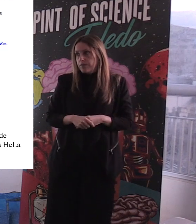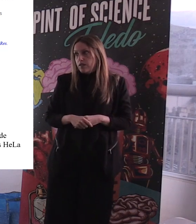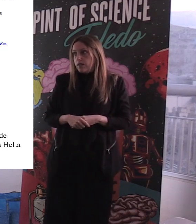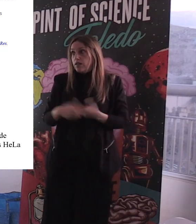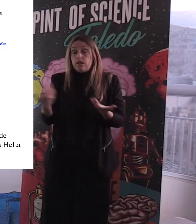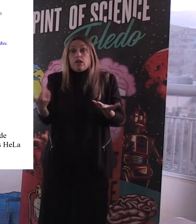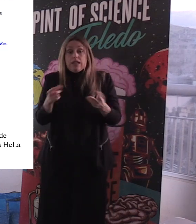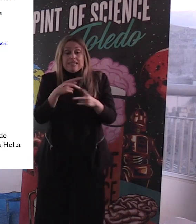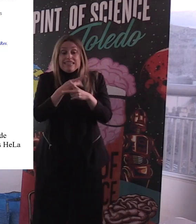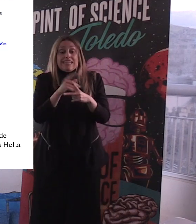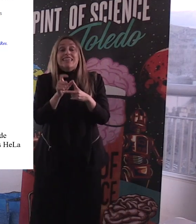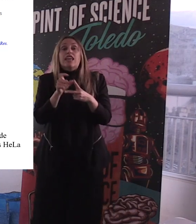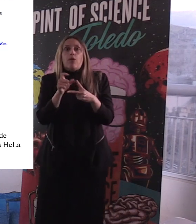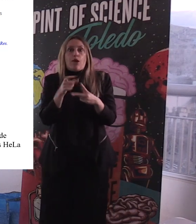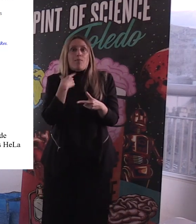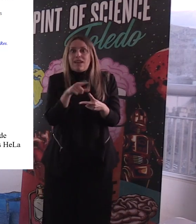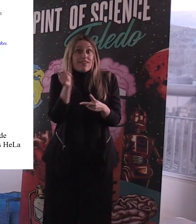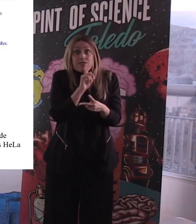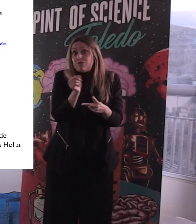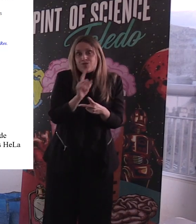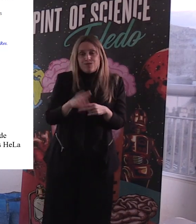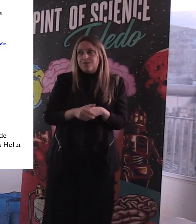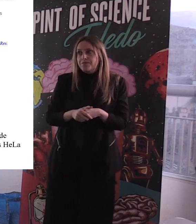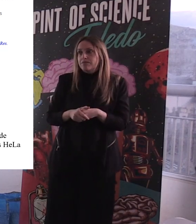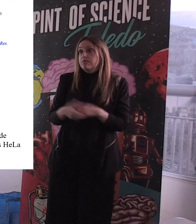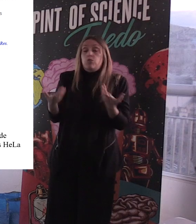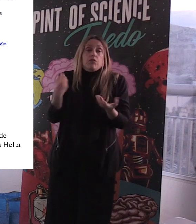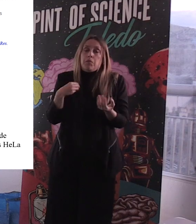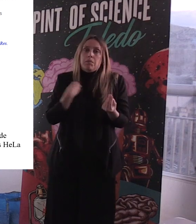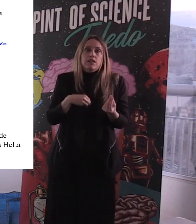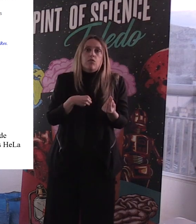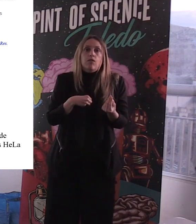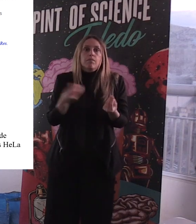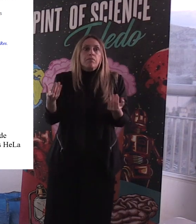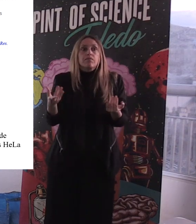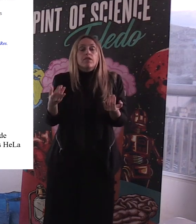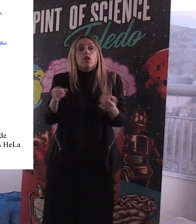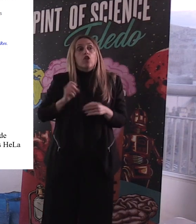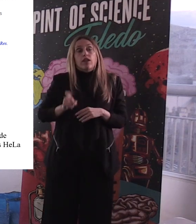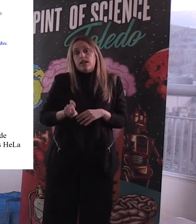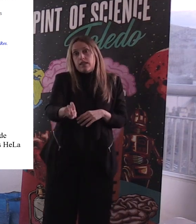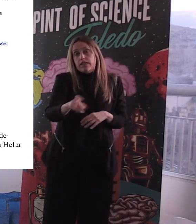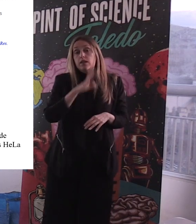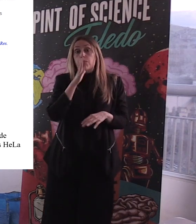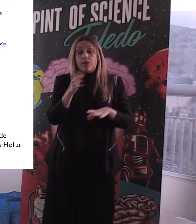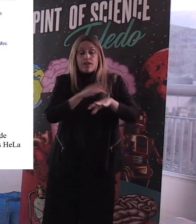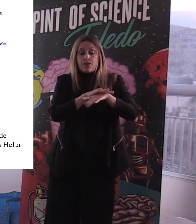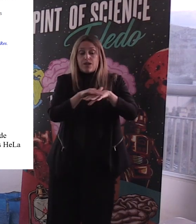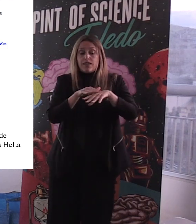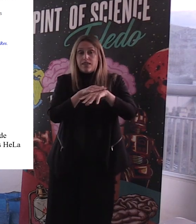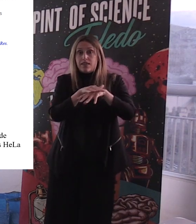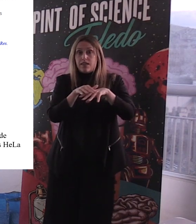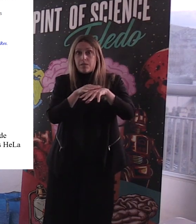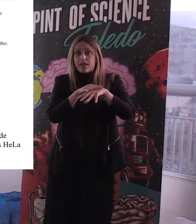no está perdiendo los telómeros. Lo mismo con líneas celulares o el cáncer. ¿Por qué? Porque hay una enzima, la enzima se